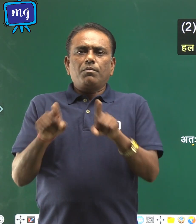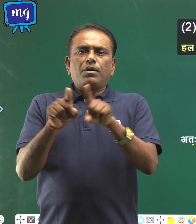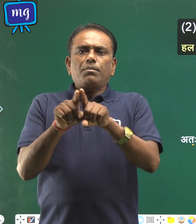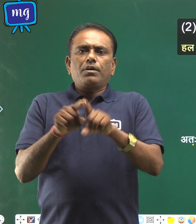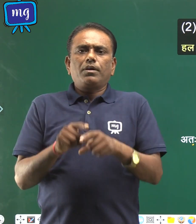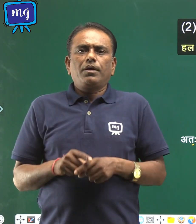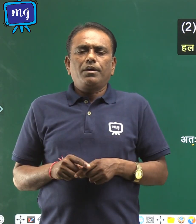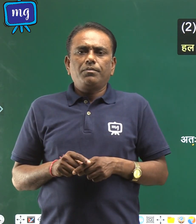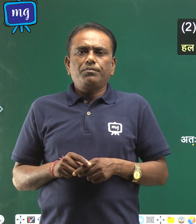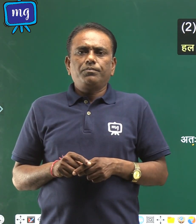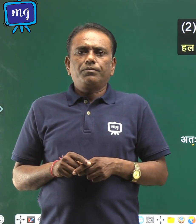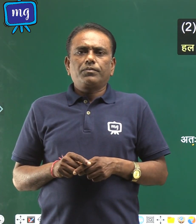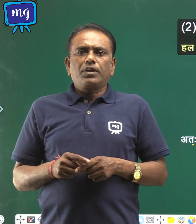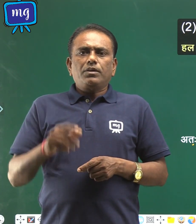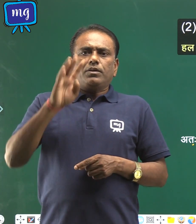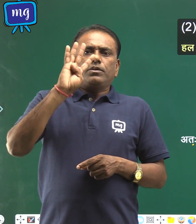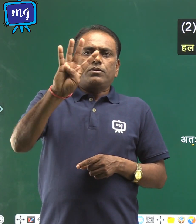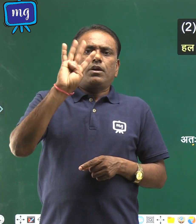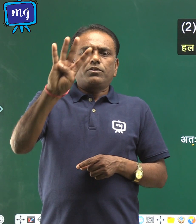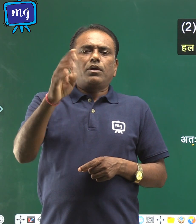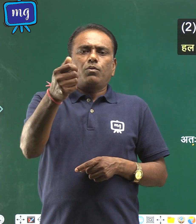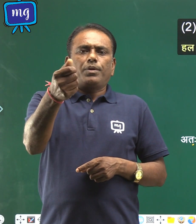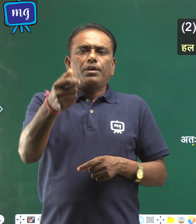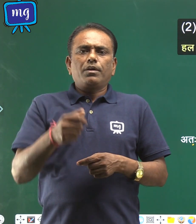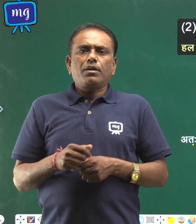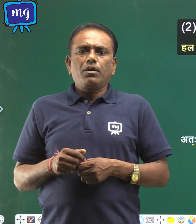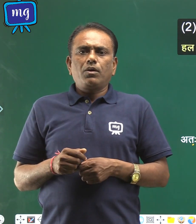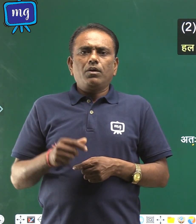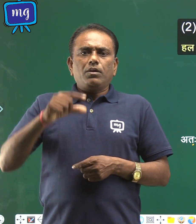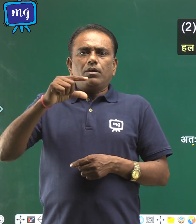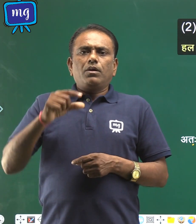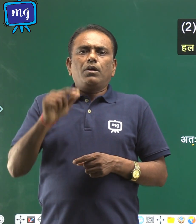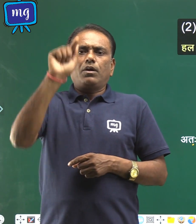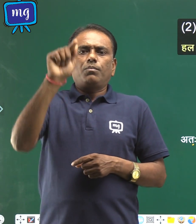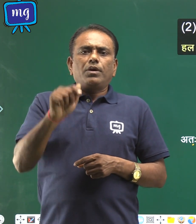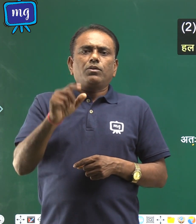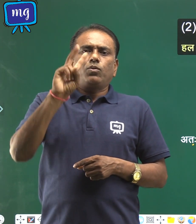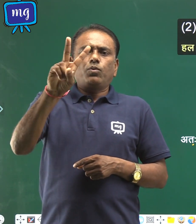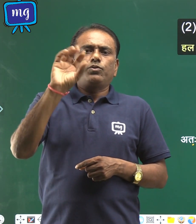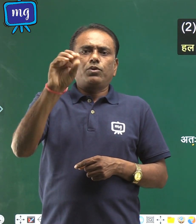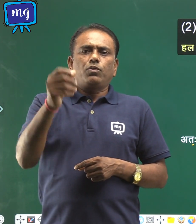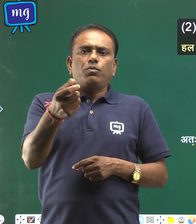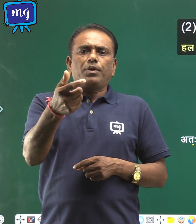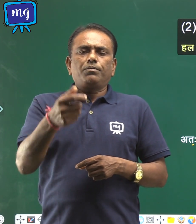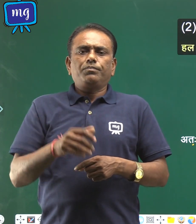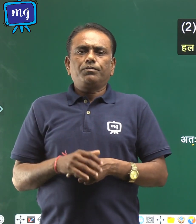बराबर है 44 रुपये अनुपात 20 रुपये।